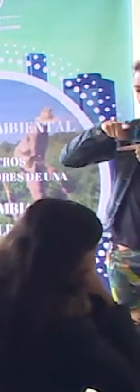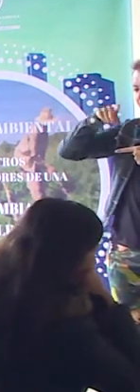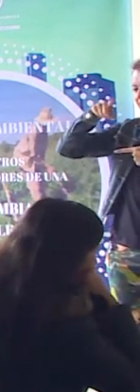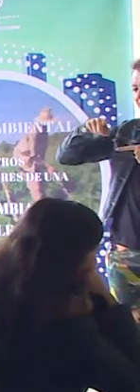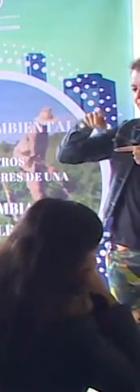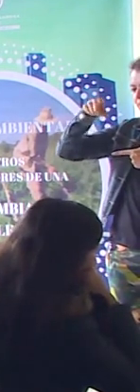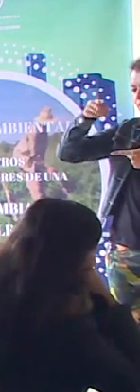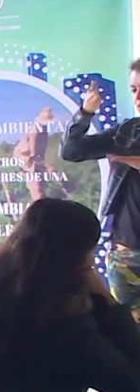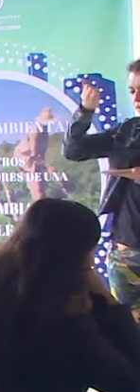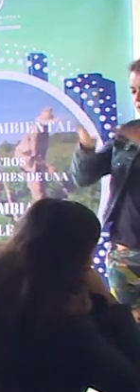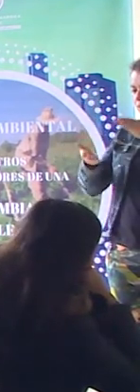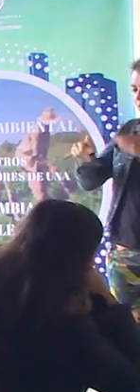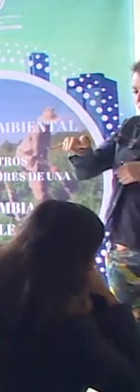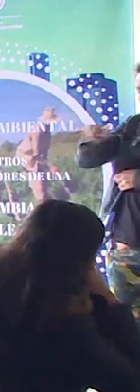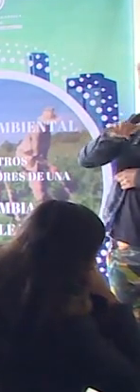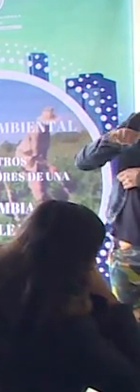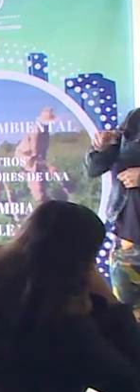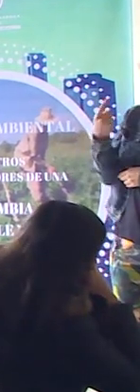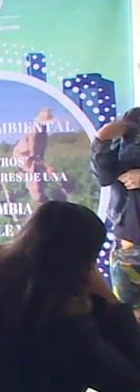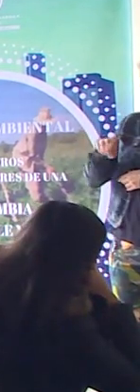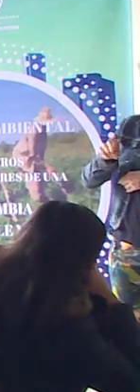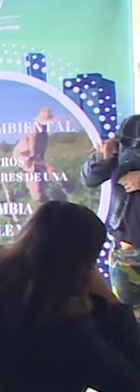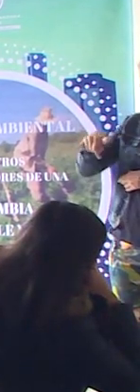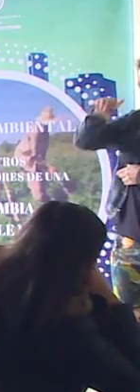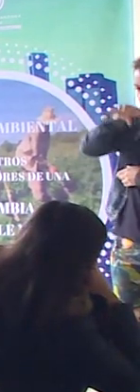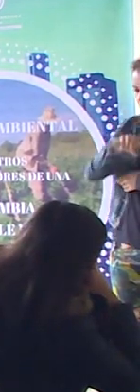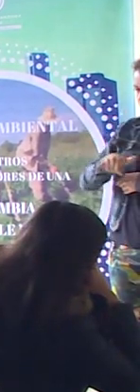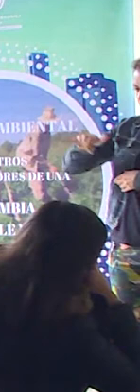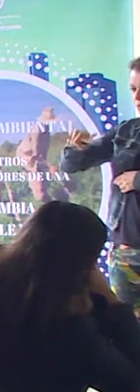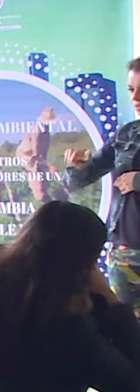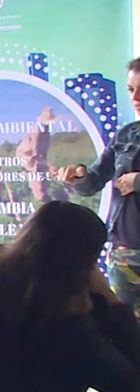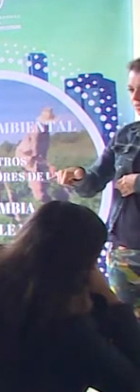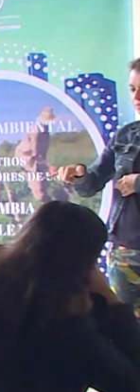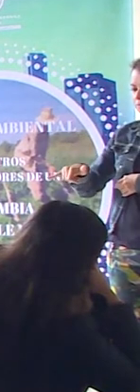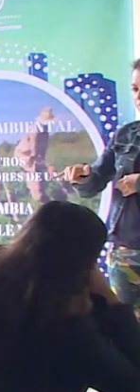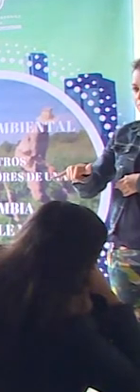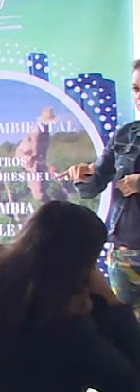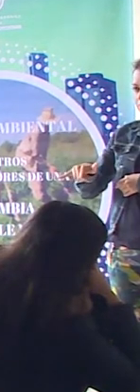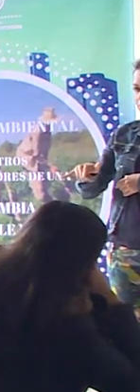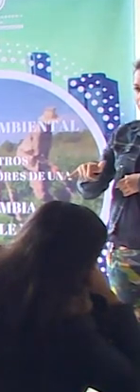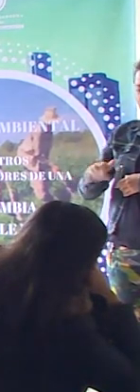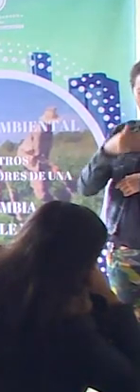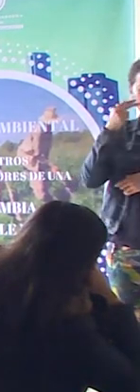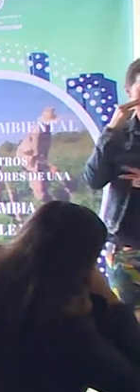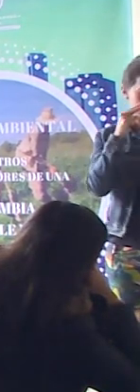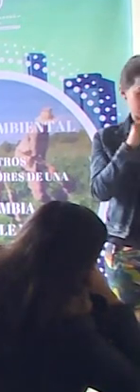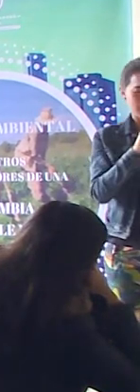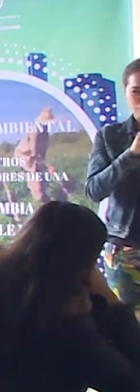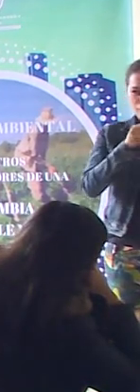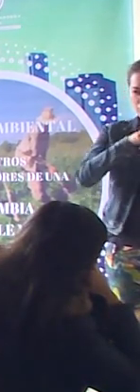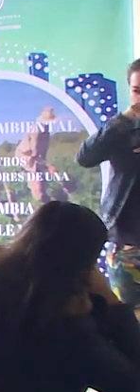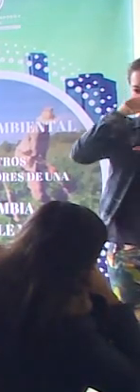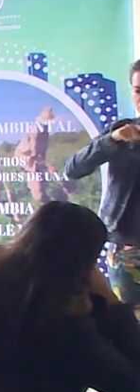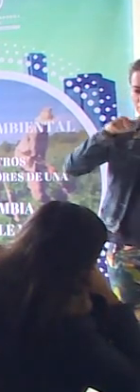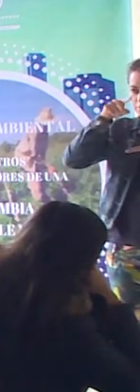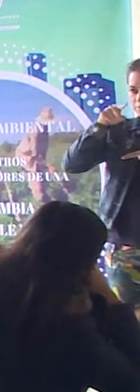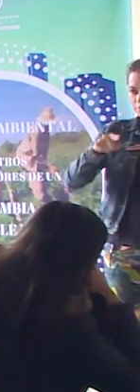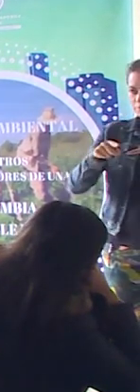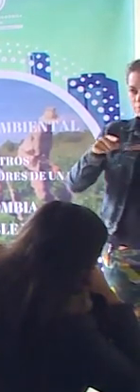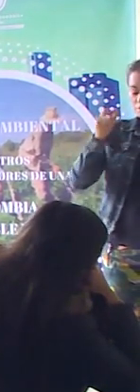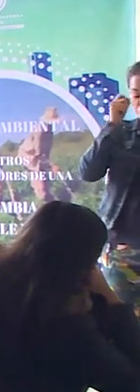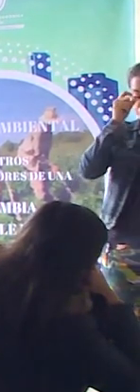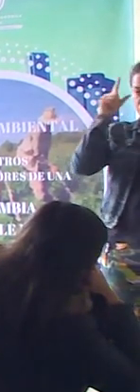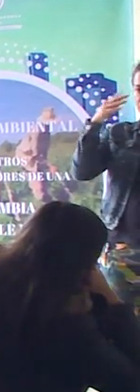ciudad si hay alguna cifra pues pues eso es sorprendente que en colombia somos el